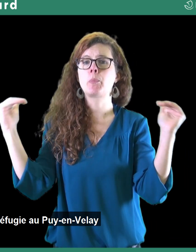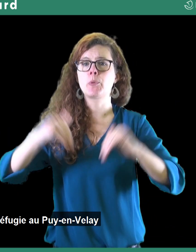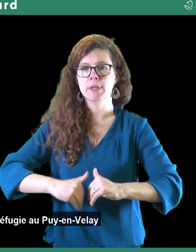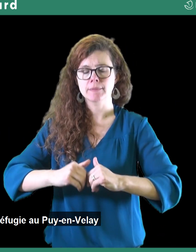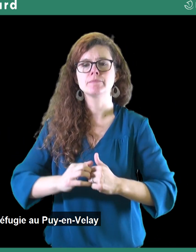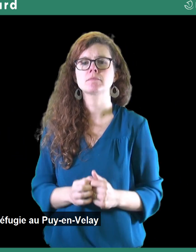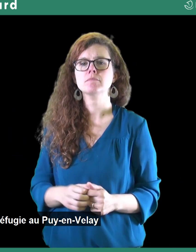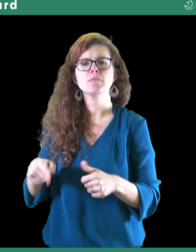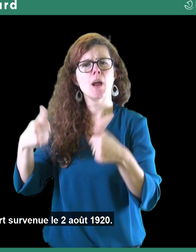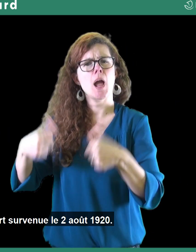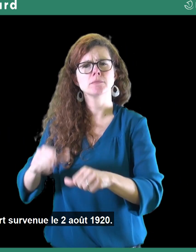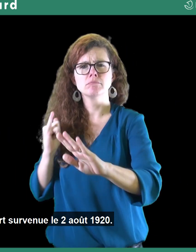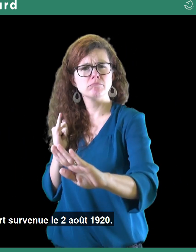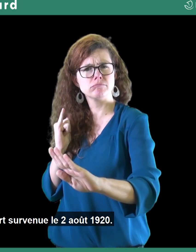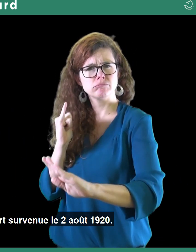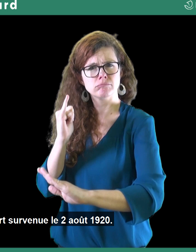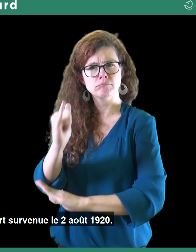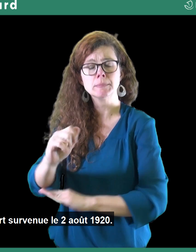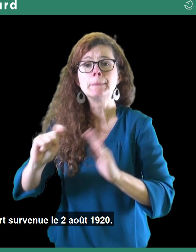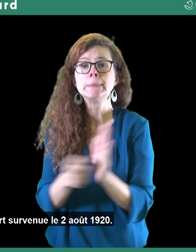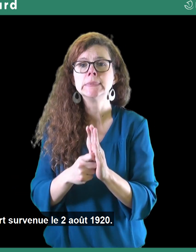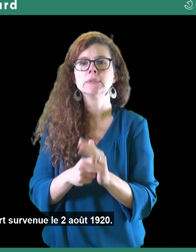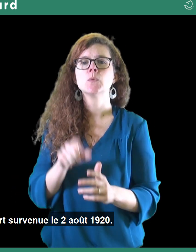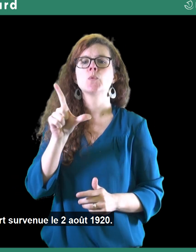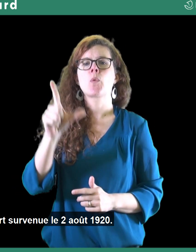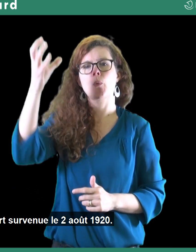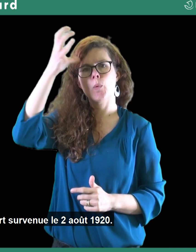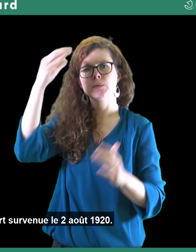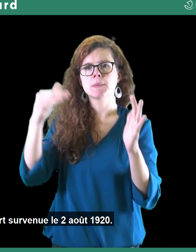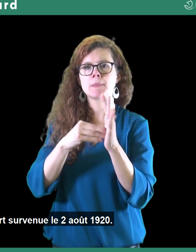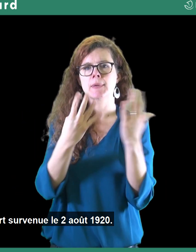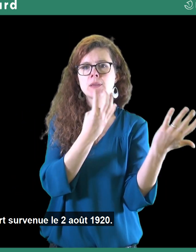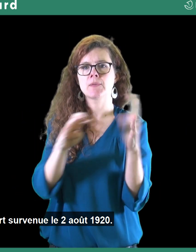réfugie au Puy-en-Velay jusqu'à sa mort le 2 août 1920.